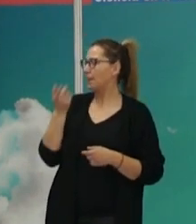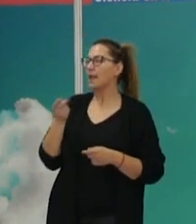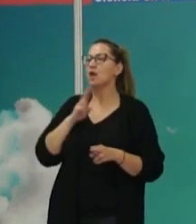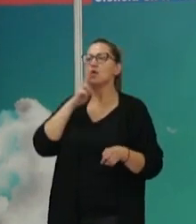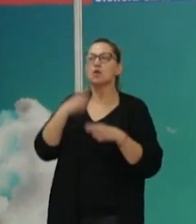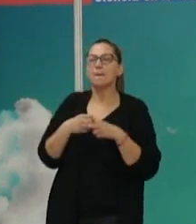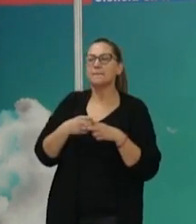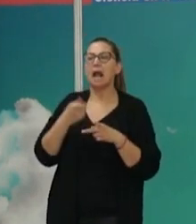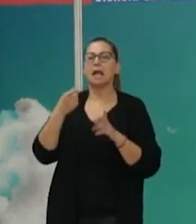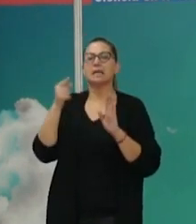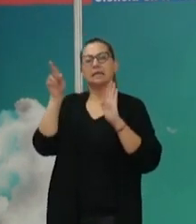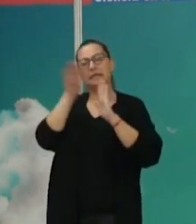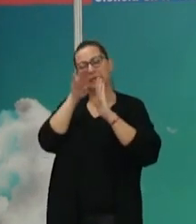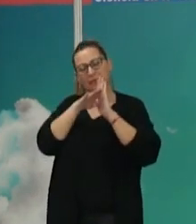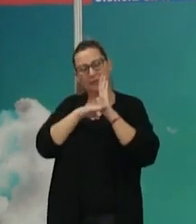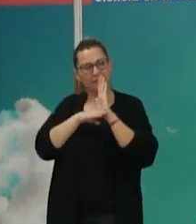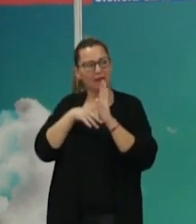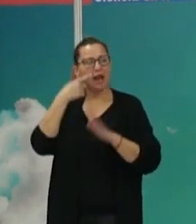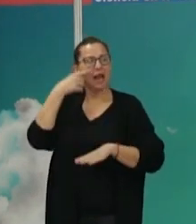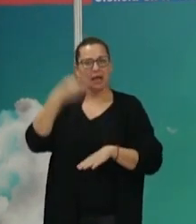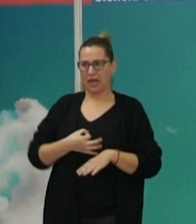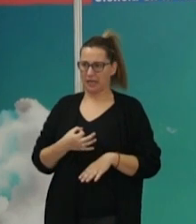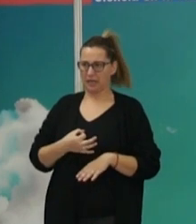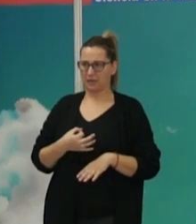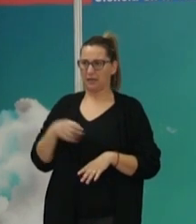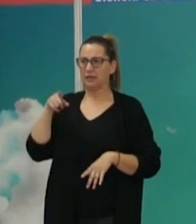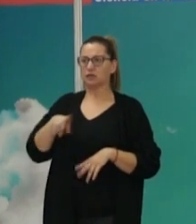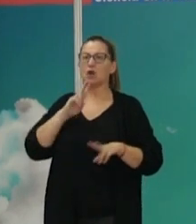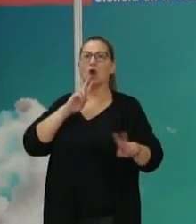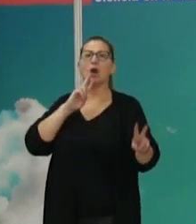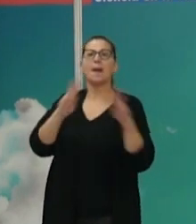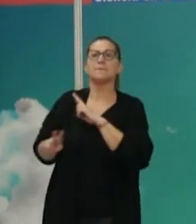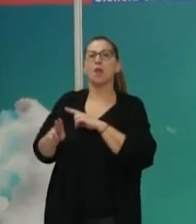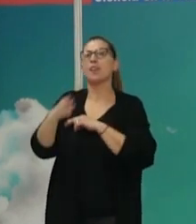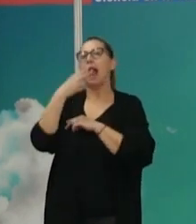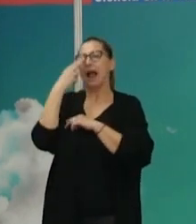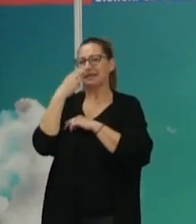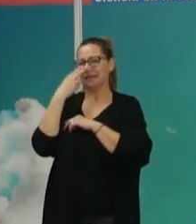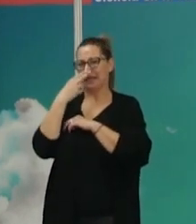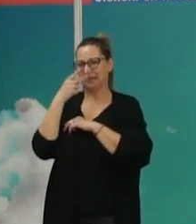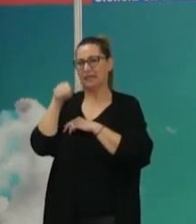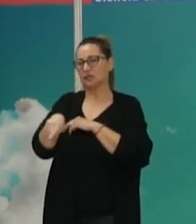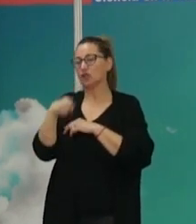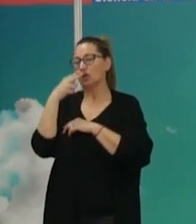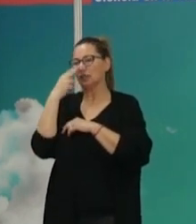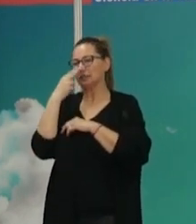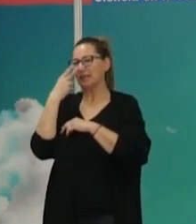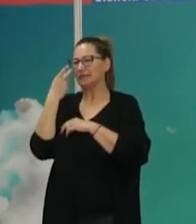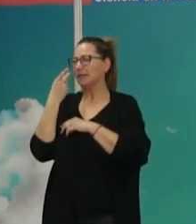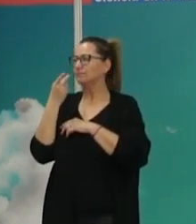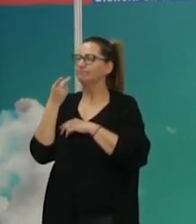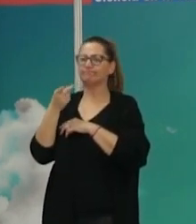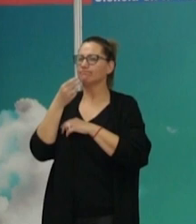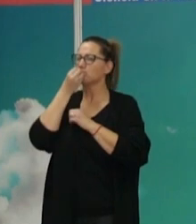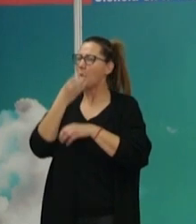Nombrar y clasificar la realidad responde muchas veces a intereses, y a veces esos intereses no son explícitos.